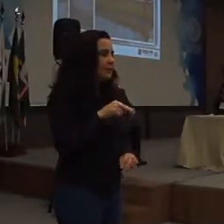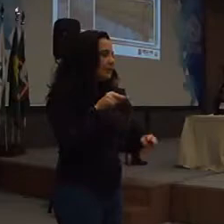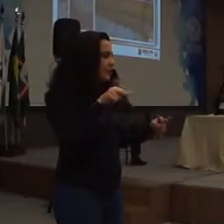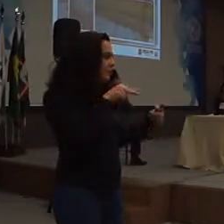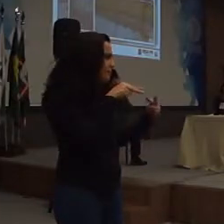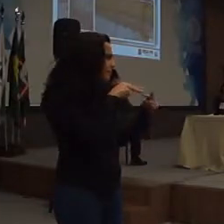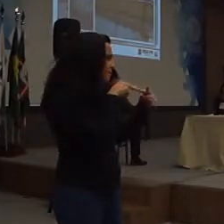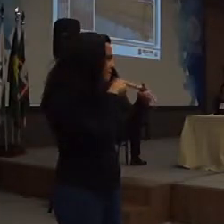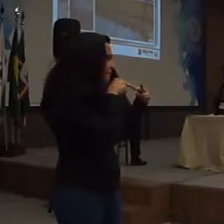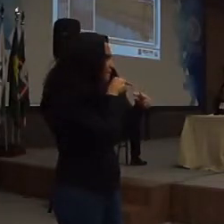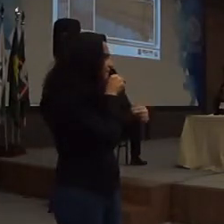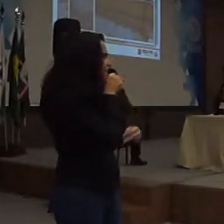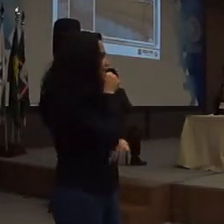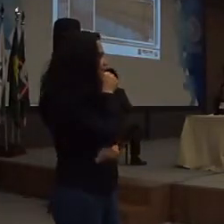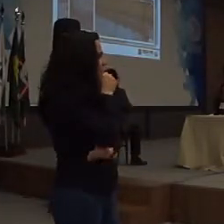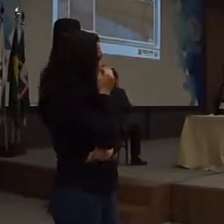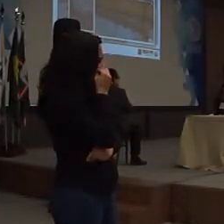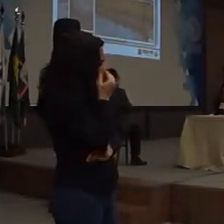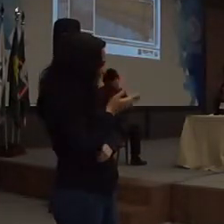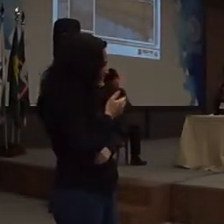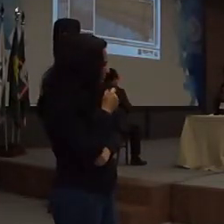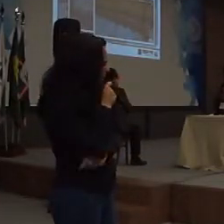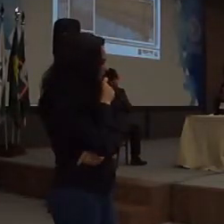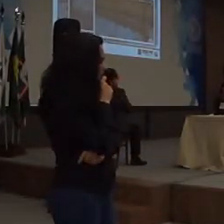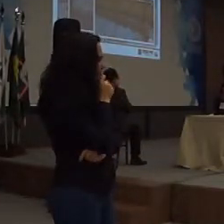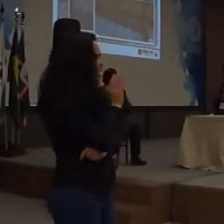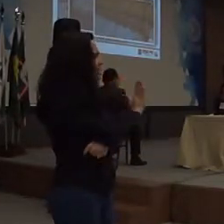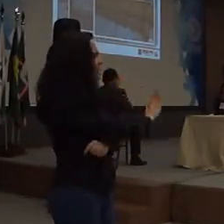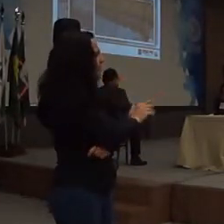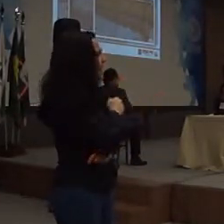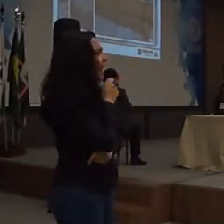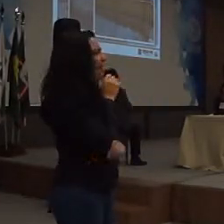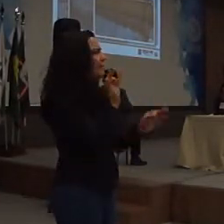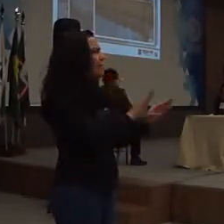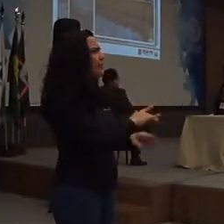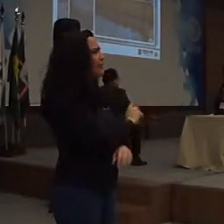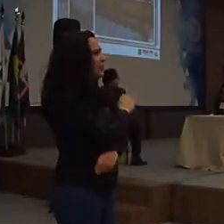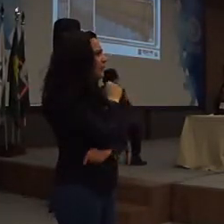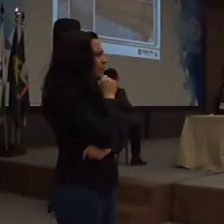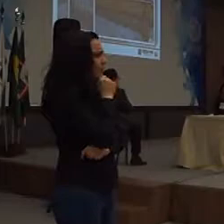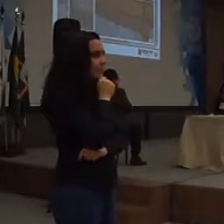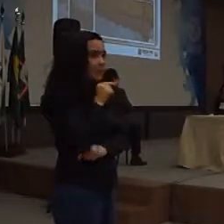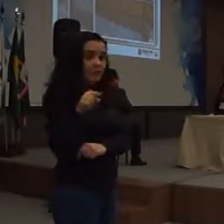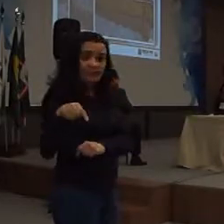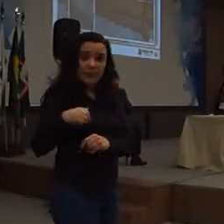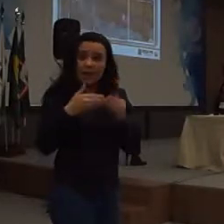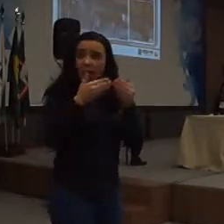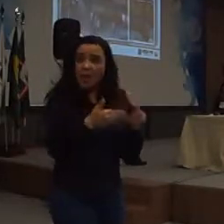cara, agora já botou a placa lá, estamos em obras. Não sei por que ele botou a placa.